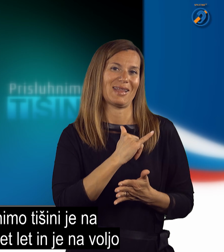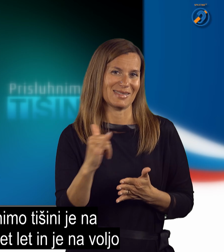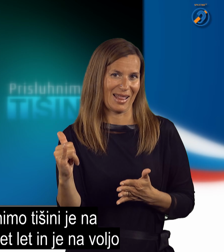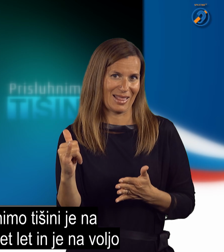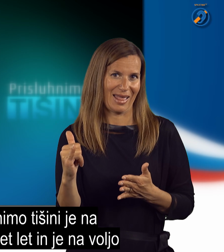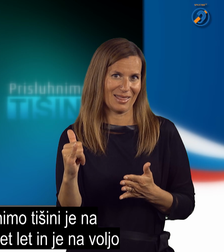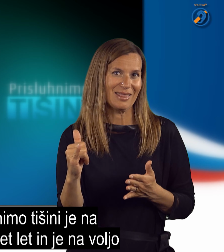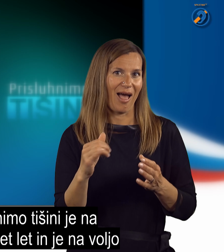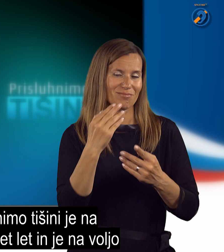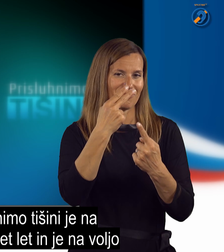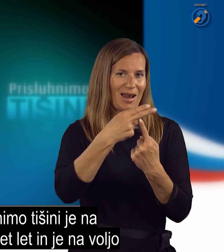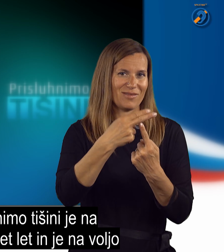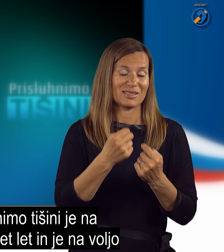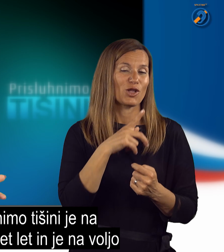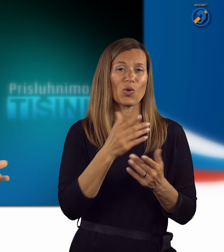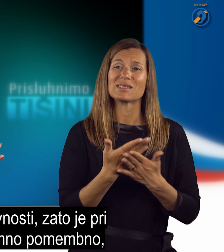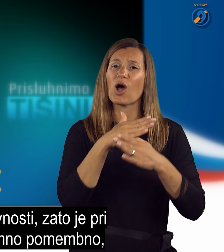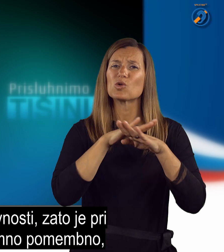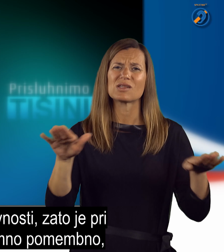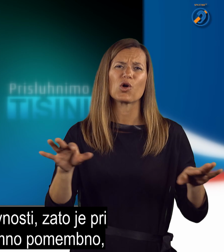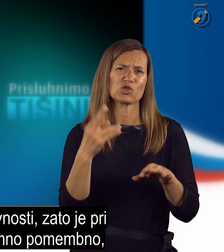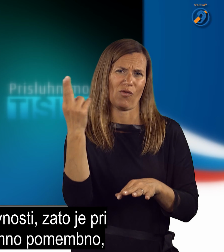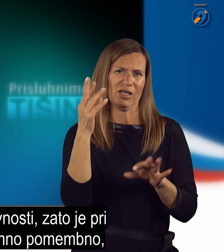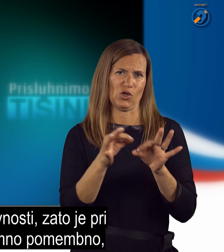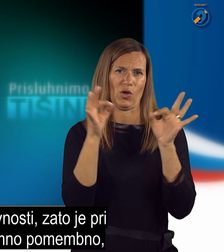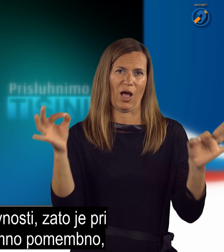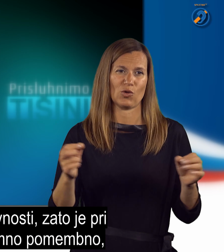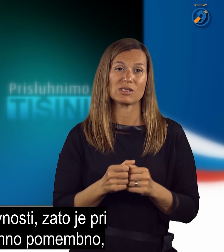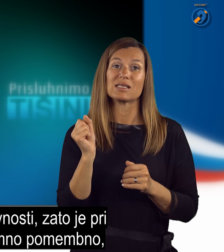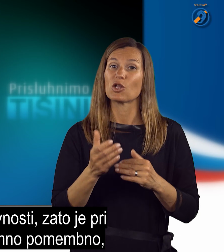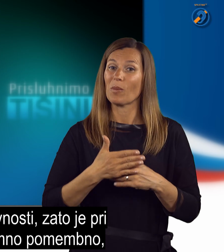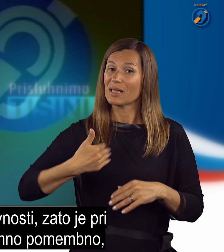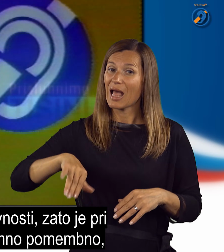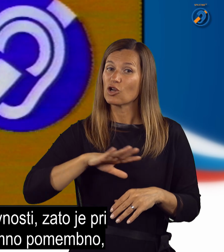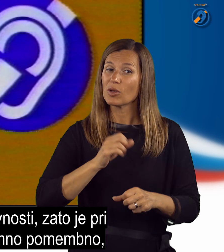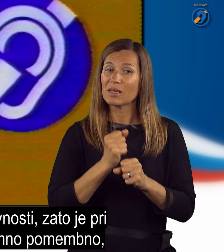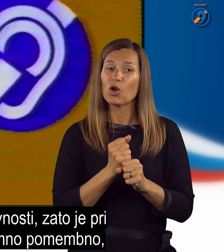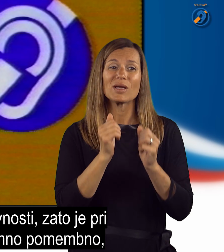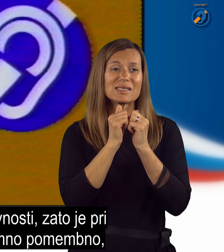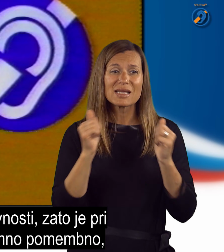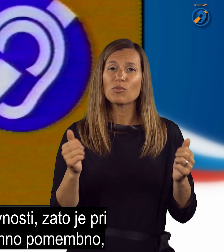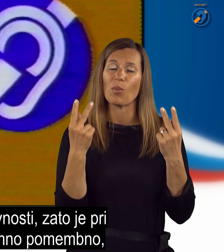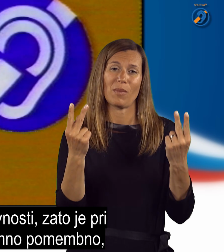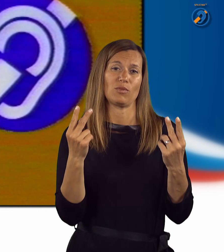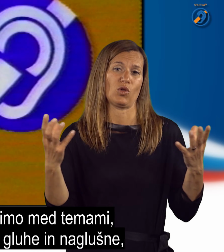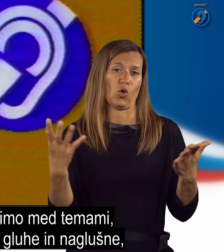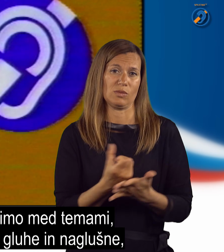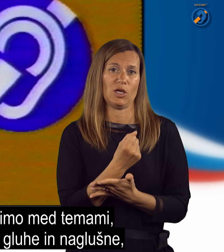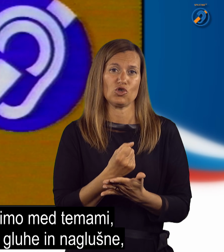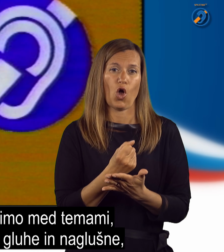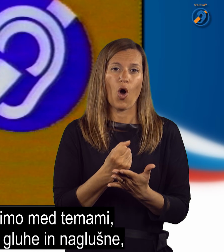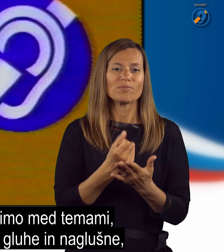že 40 let in je na voljo vsej slovenski javnosti. Zato je pri našem delu izjemno pomembno,